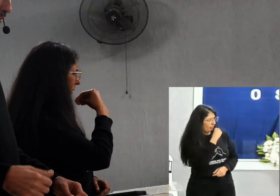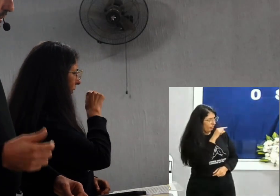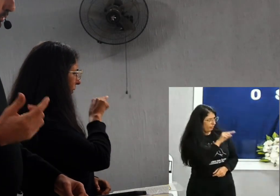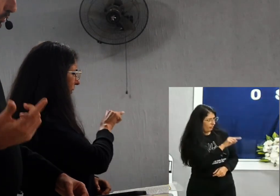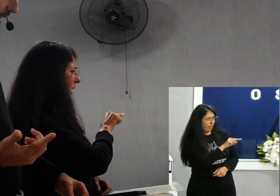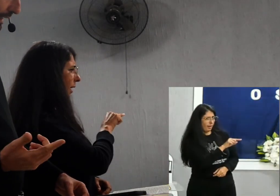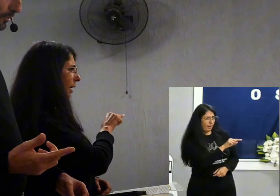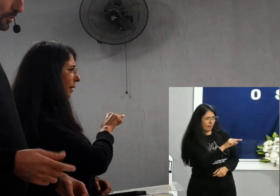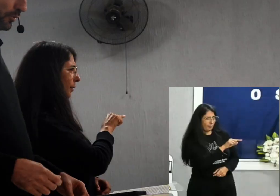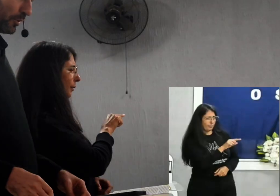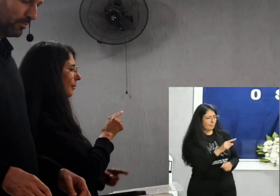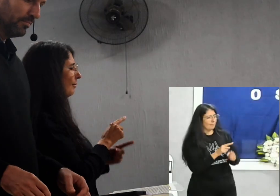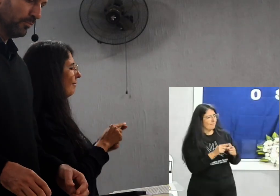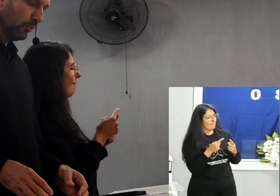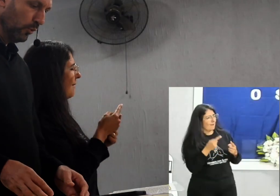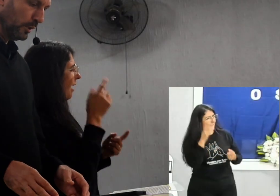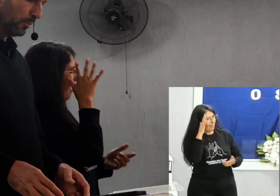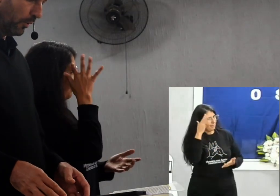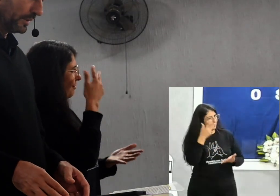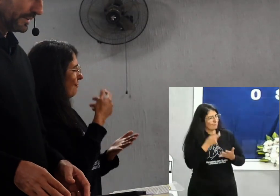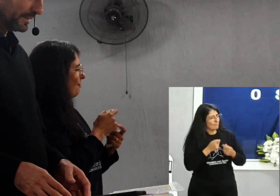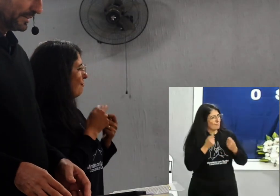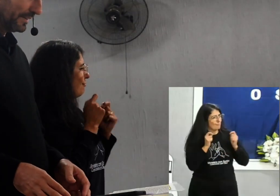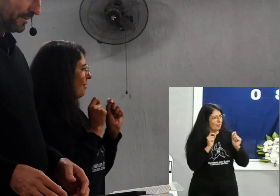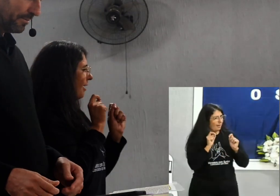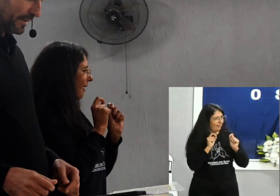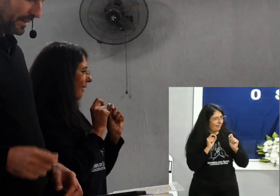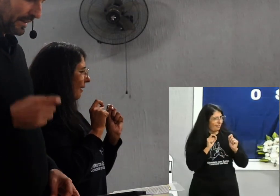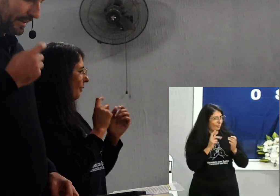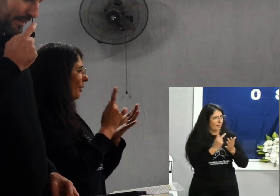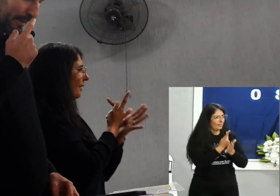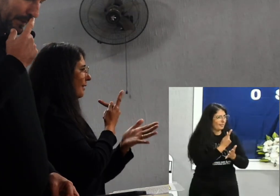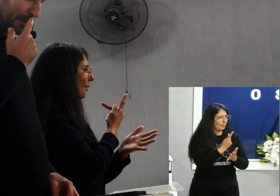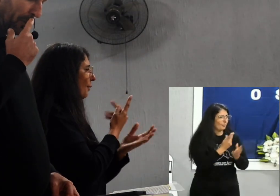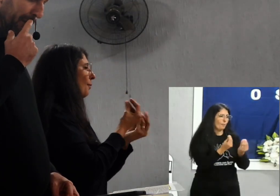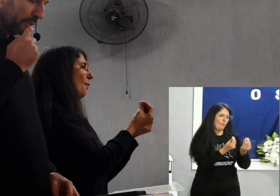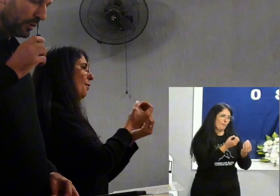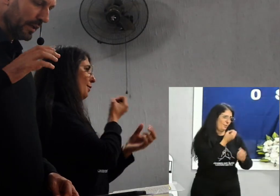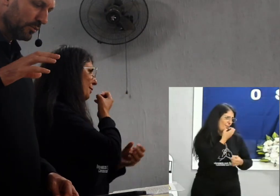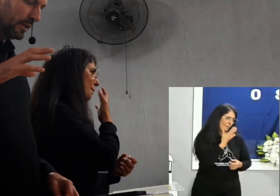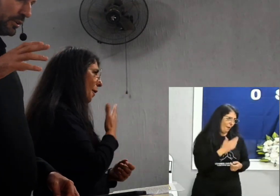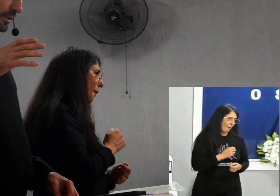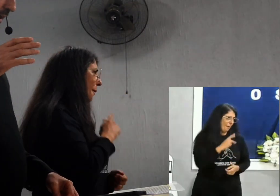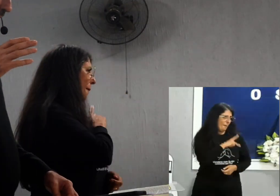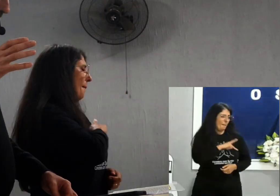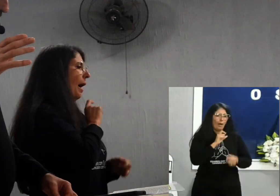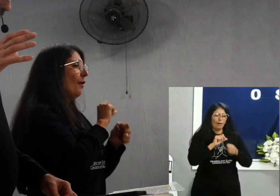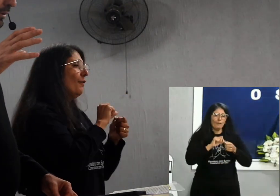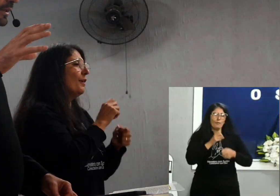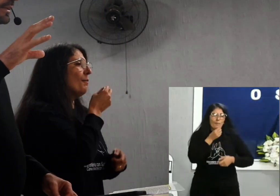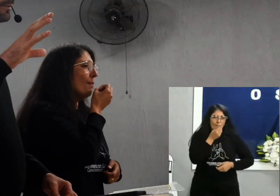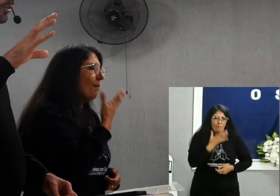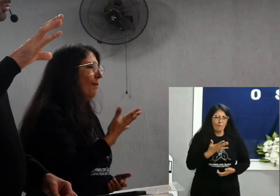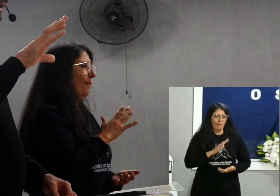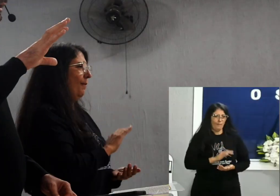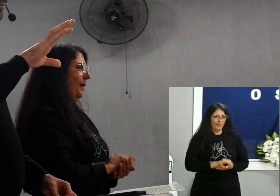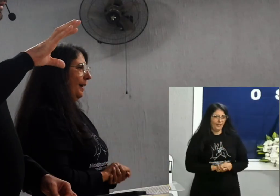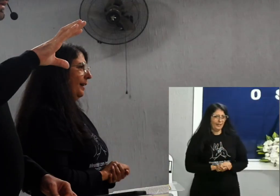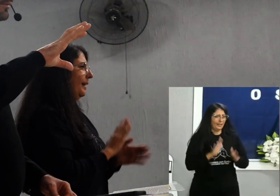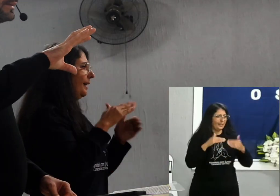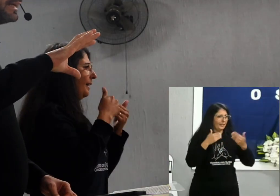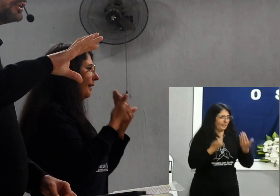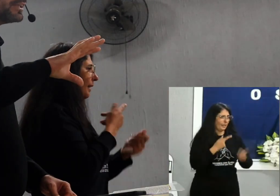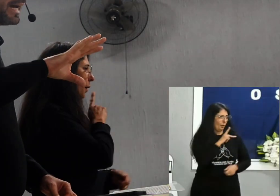No entanto, os resultados foram muito bons. E com isso, queridos, ele está chamando aqueles irmãos